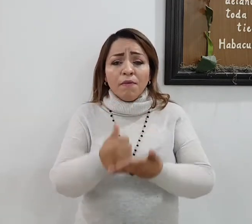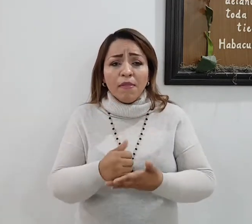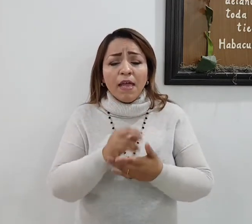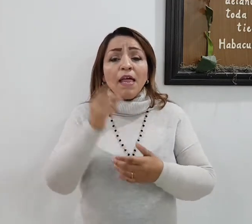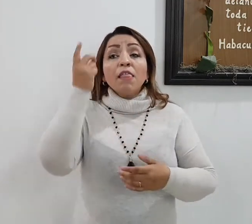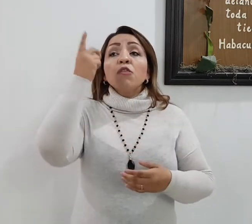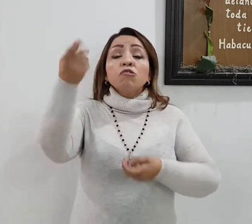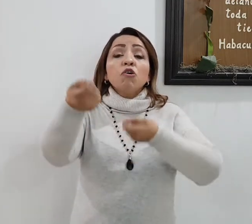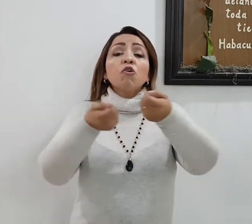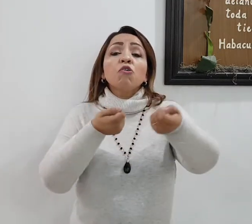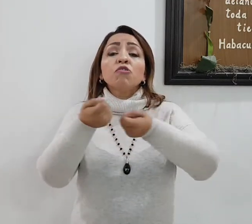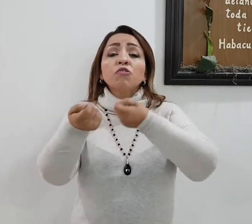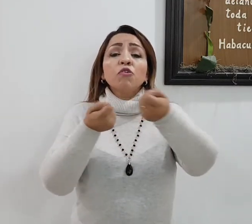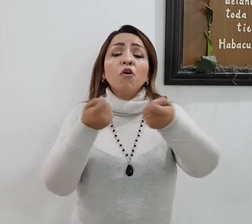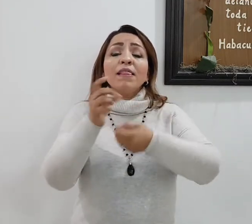por difícil que a usted le parezca.